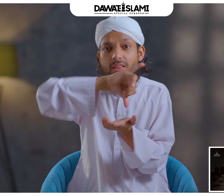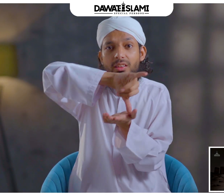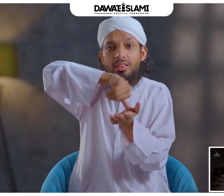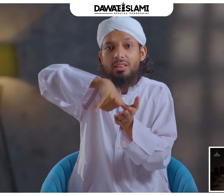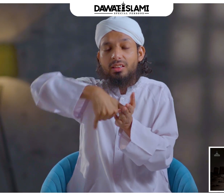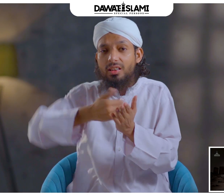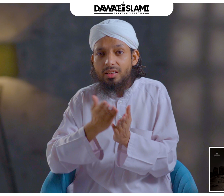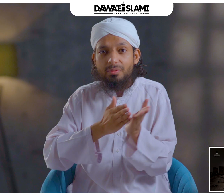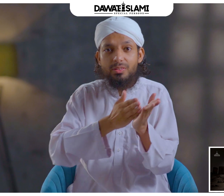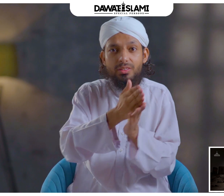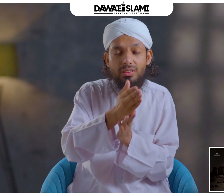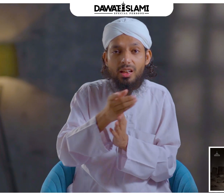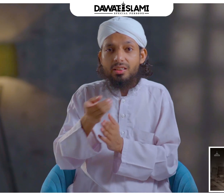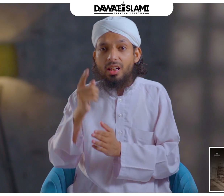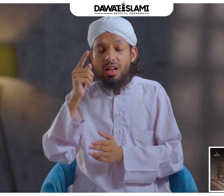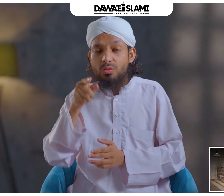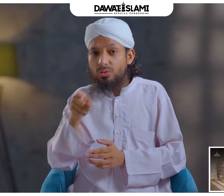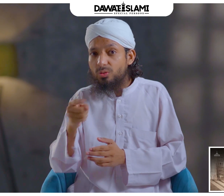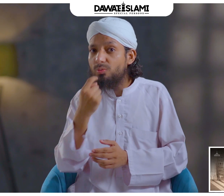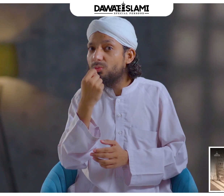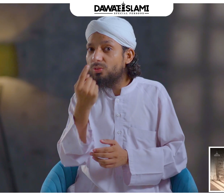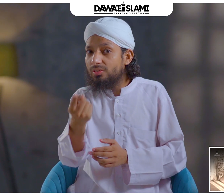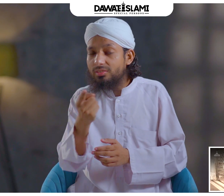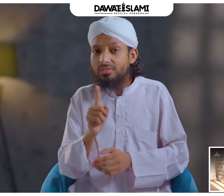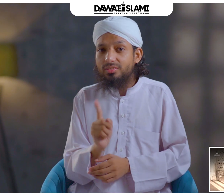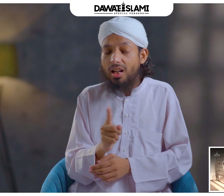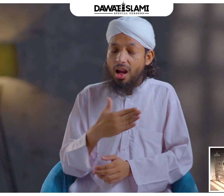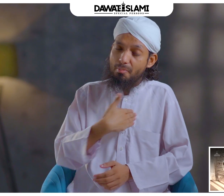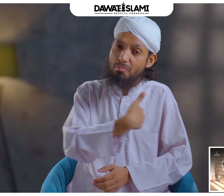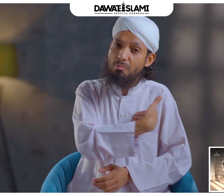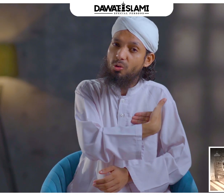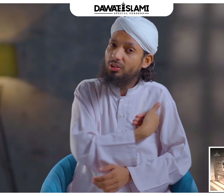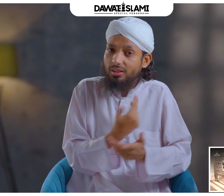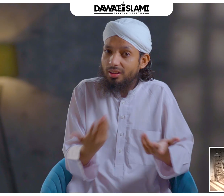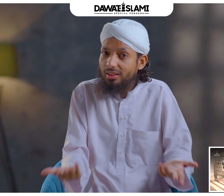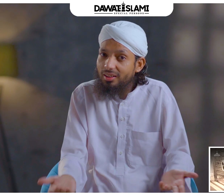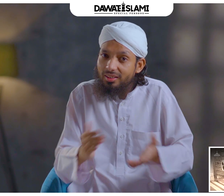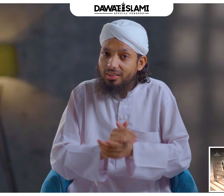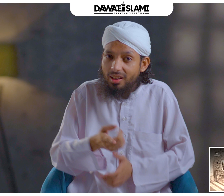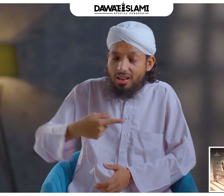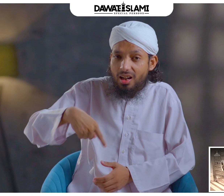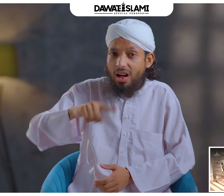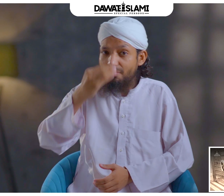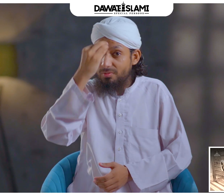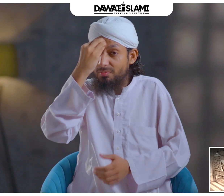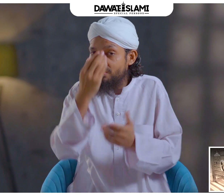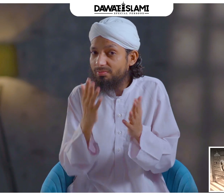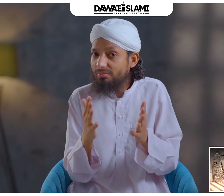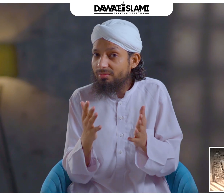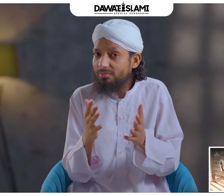3 دن کے لیے پناہی دے دیتے۔ امیر المومنین، کیا یہ تانا مدینے کی بھری آبادی میں ایک غریب الوطن